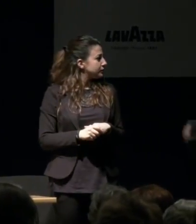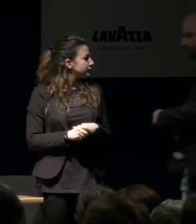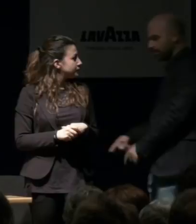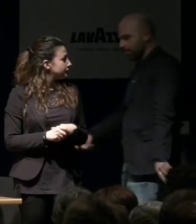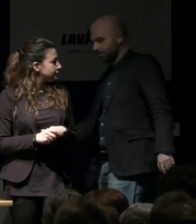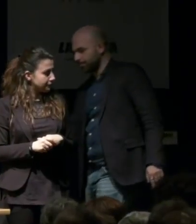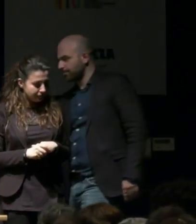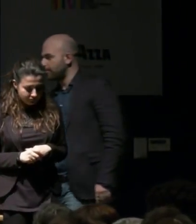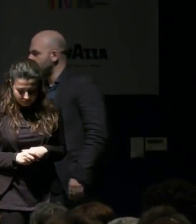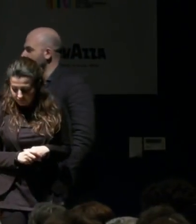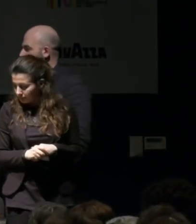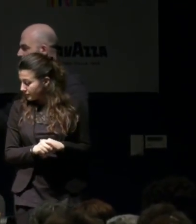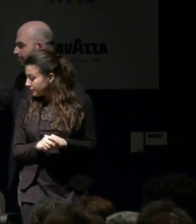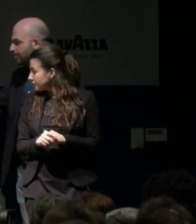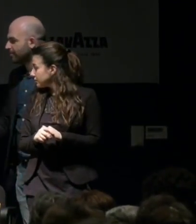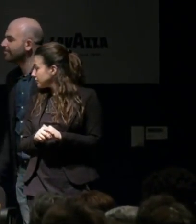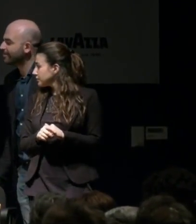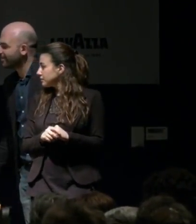ciao robert